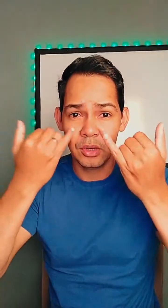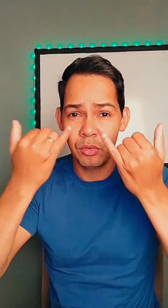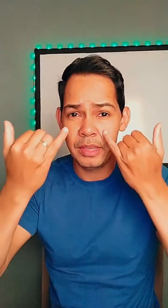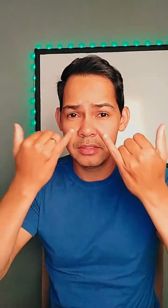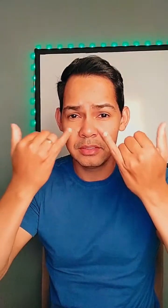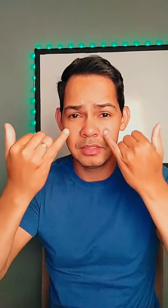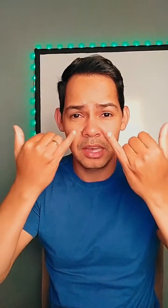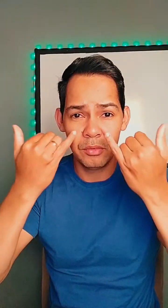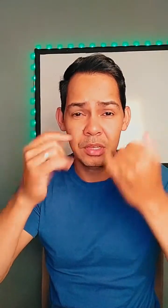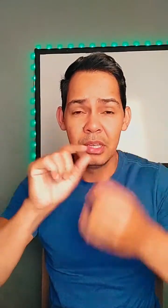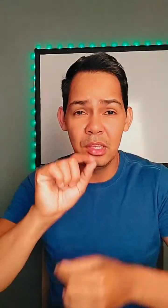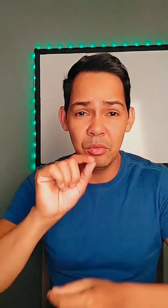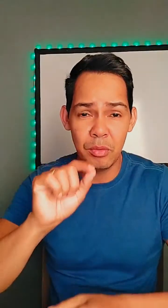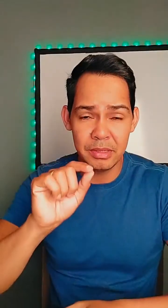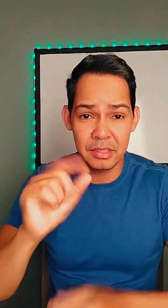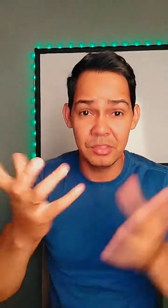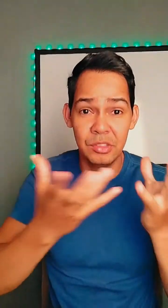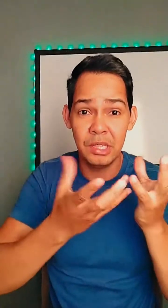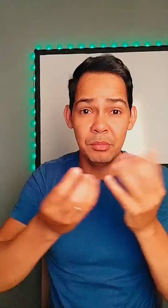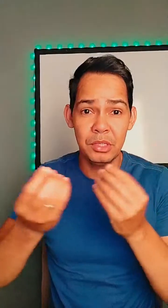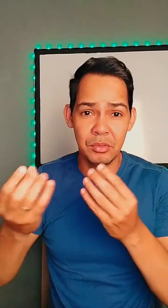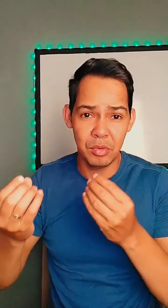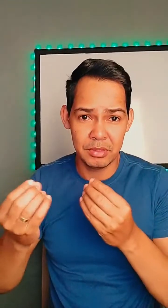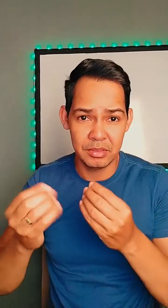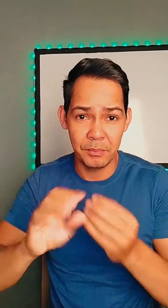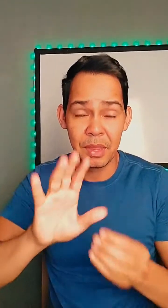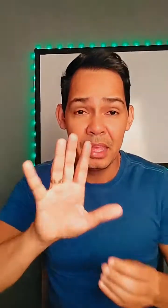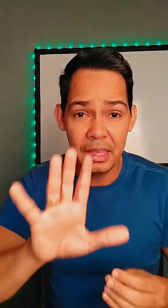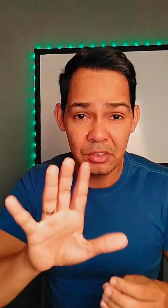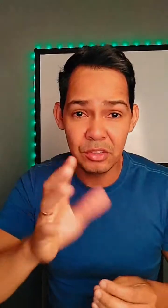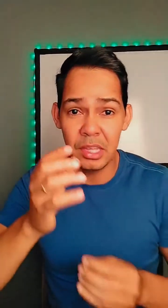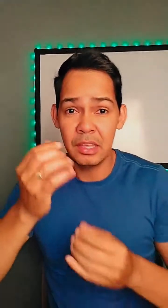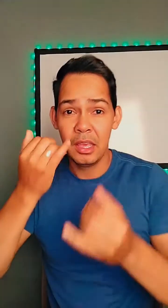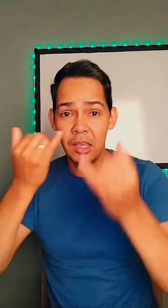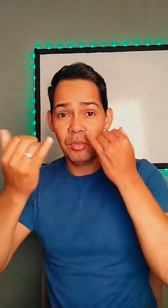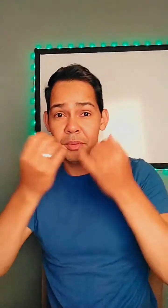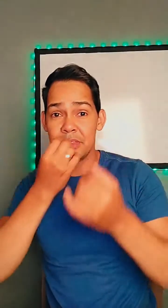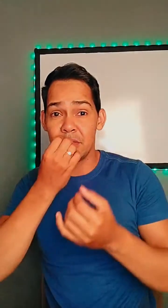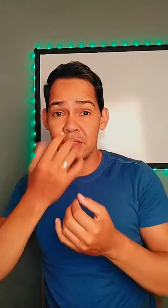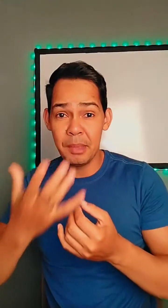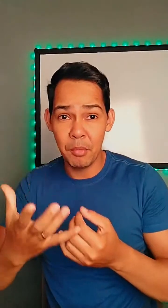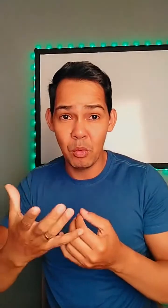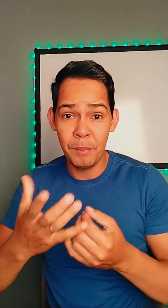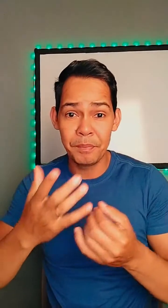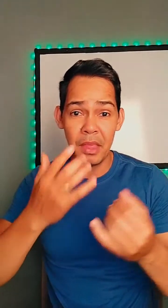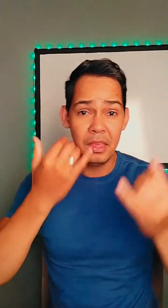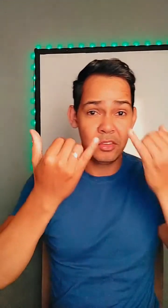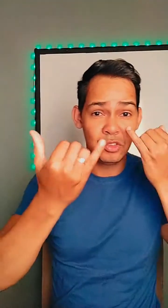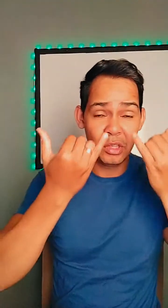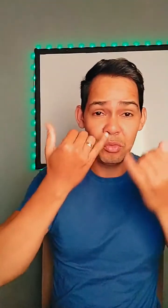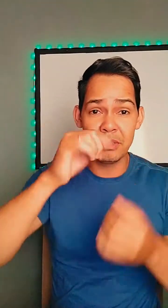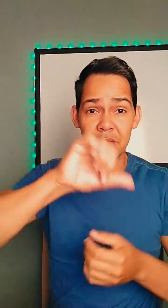Conhece esse sinal? Informação. A gente tem muita informação. E a gente tem informação que é boa e a gente tem informação que é